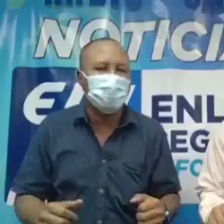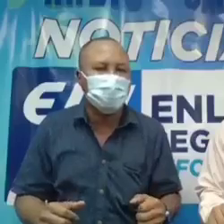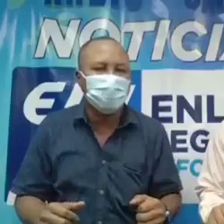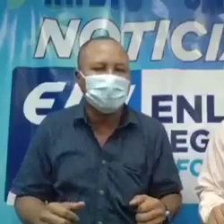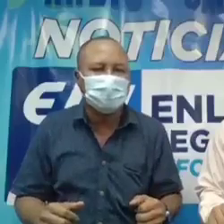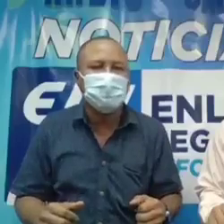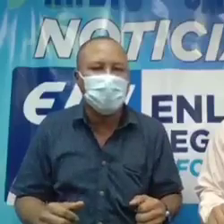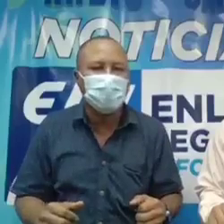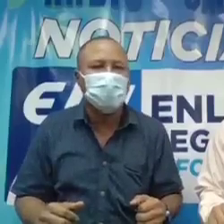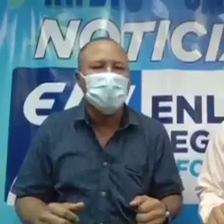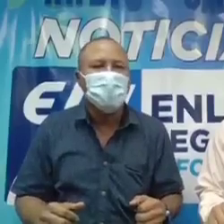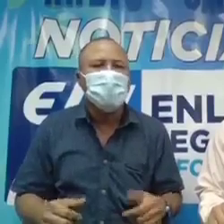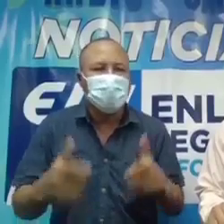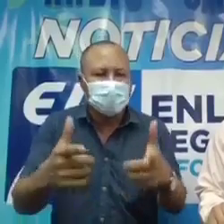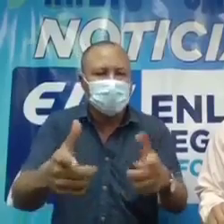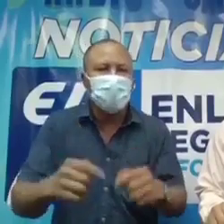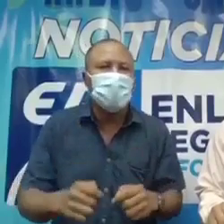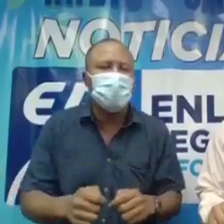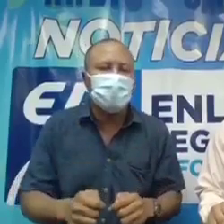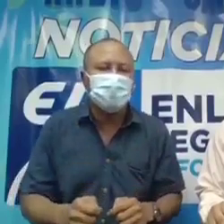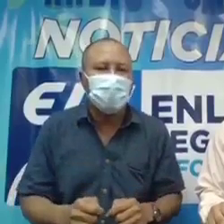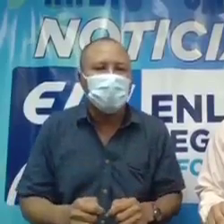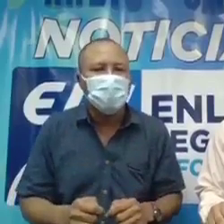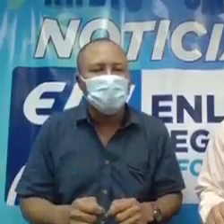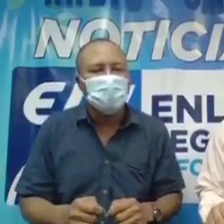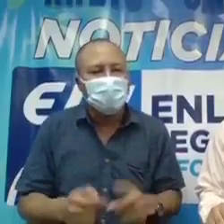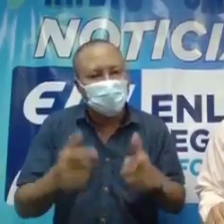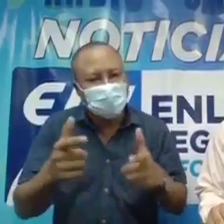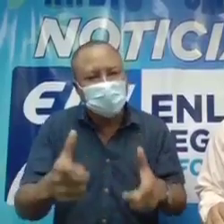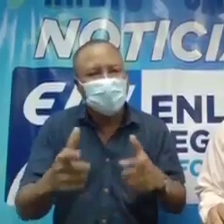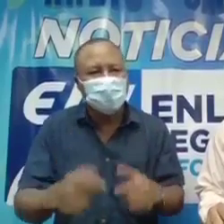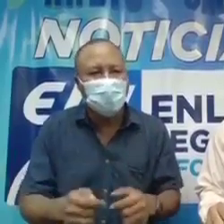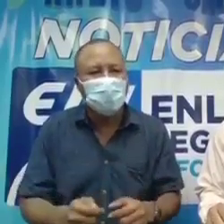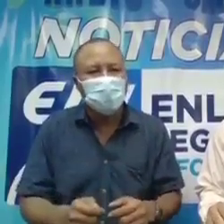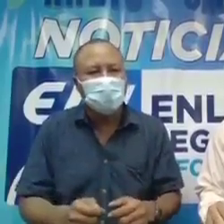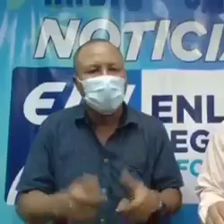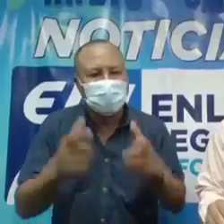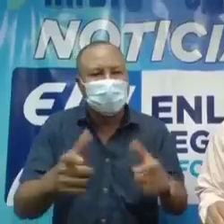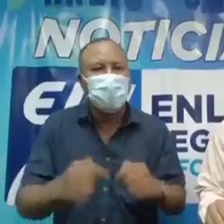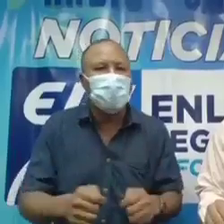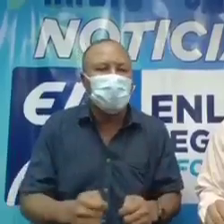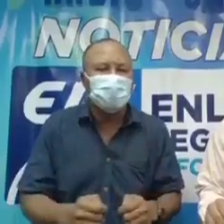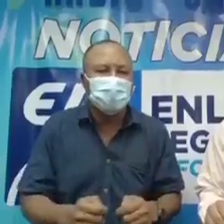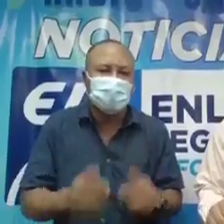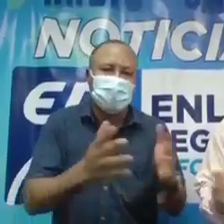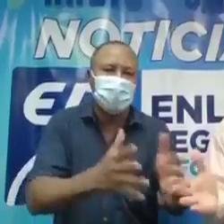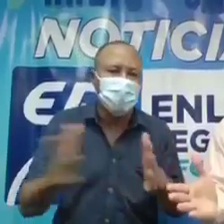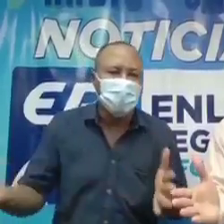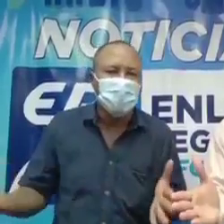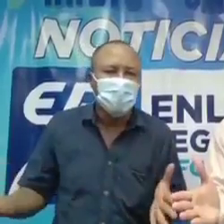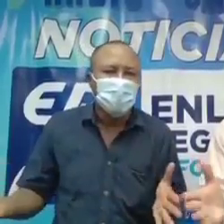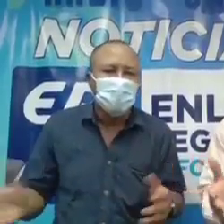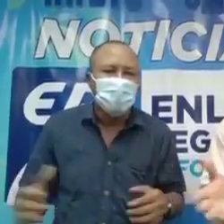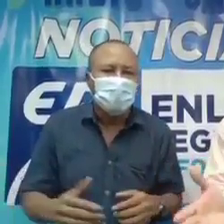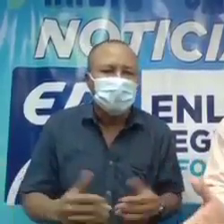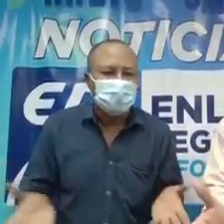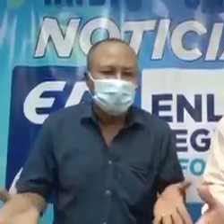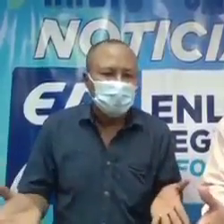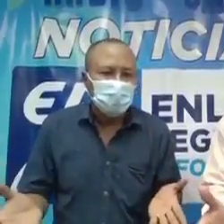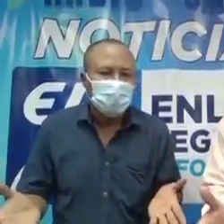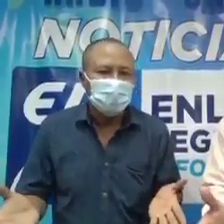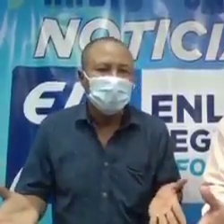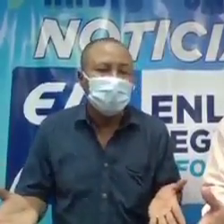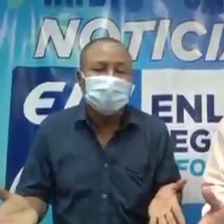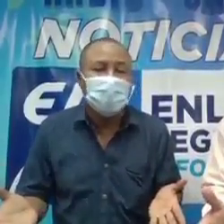pasó anteriormente también? ¿Por qué no piden cuenta de lo que pasó con el tema del agua potable? Me parece que no lo pidieron porque nadie